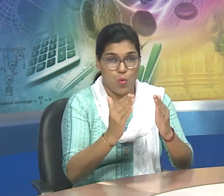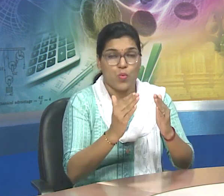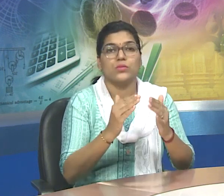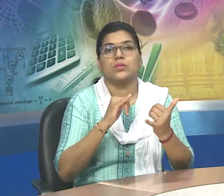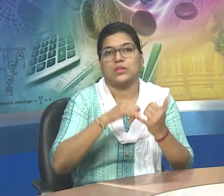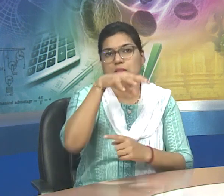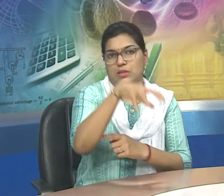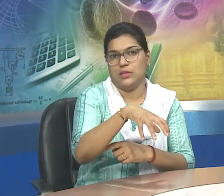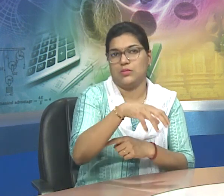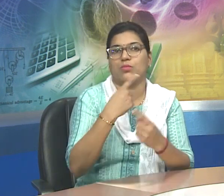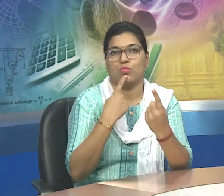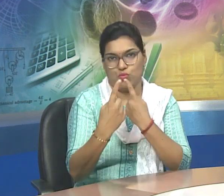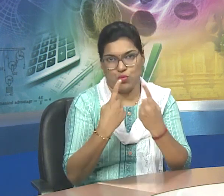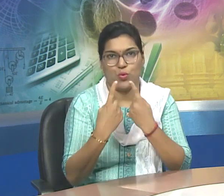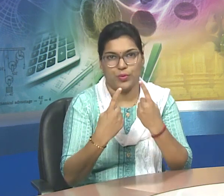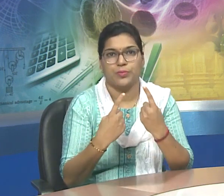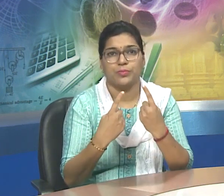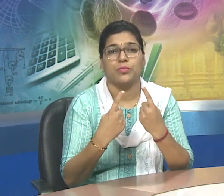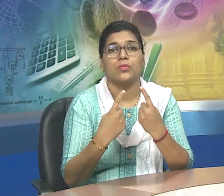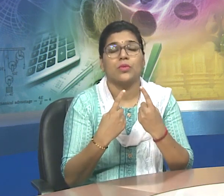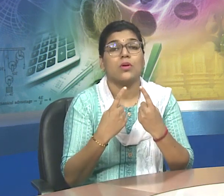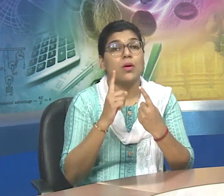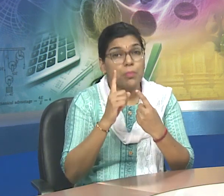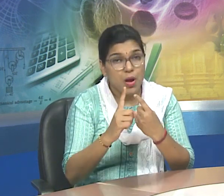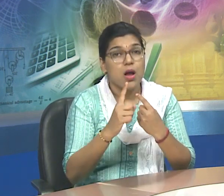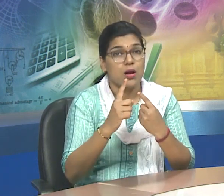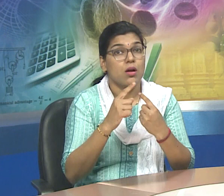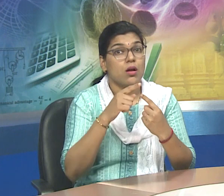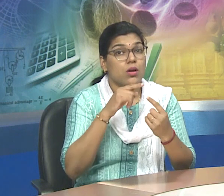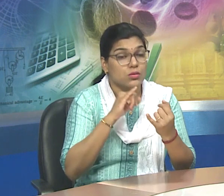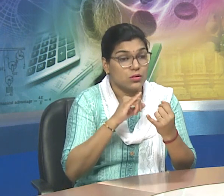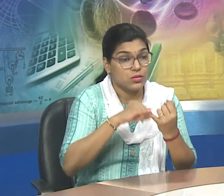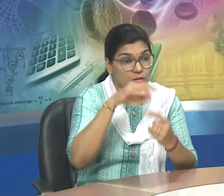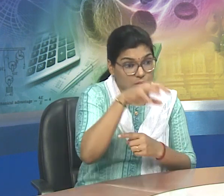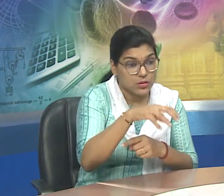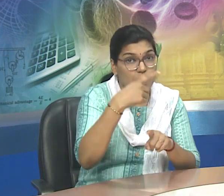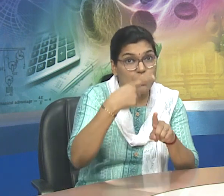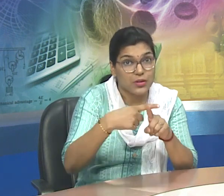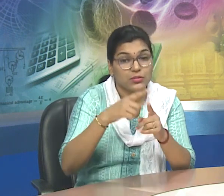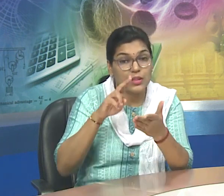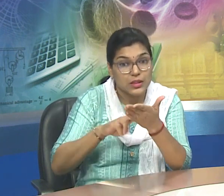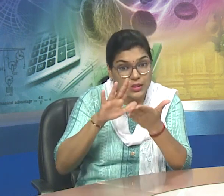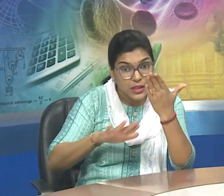अर्थात राज्य और राष्ट्र के बारे में समझेंगे, इनमें क्या अंतर है।